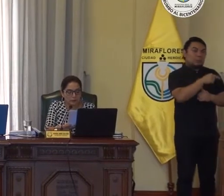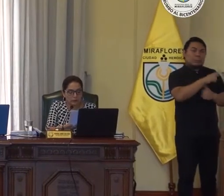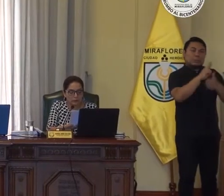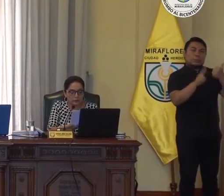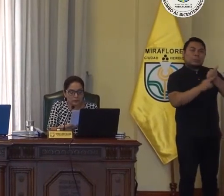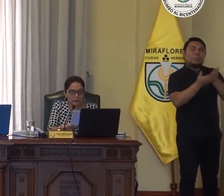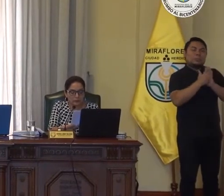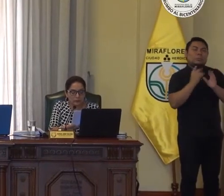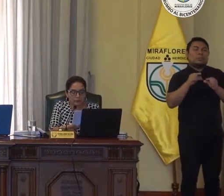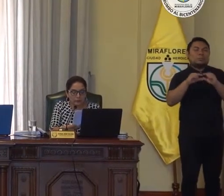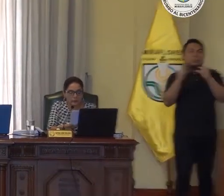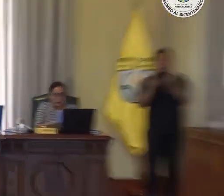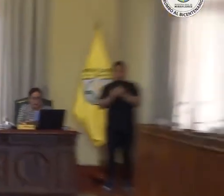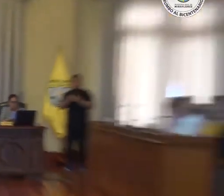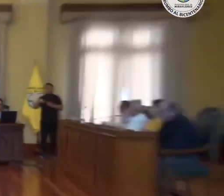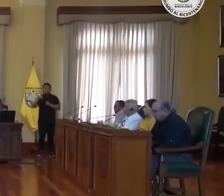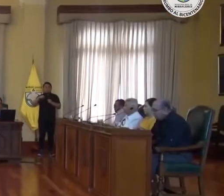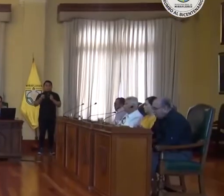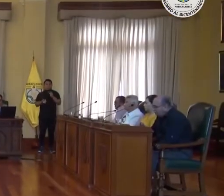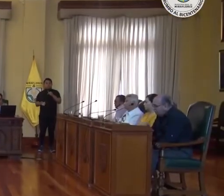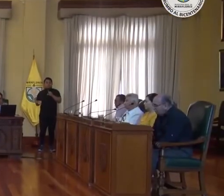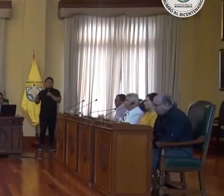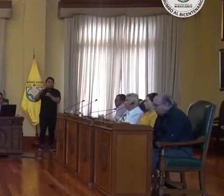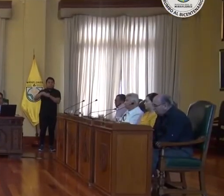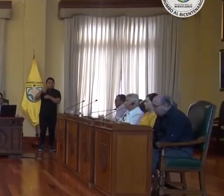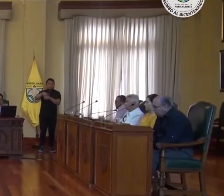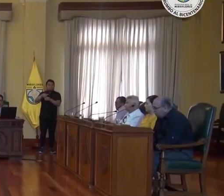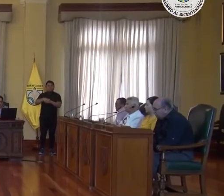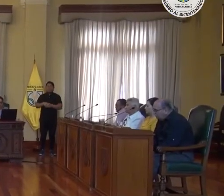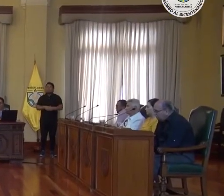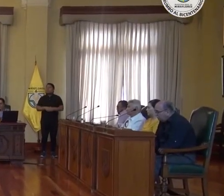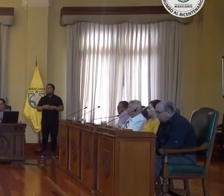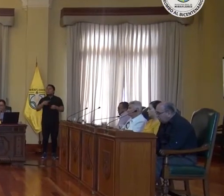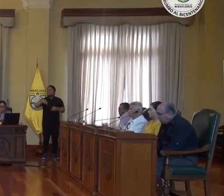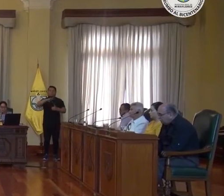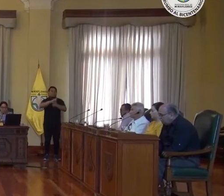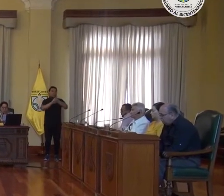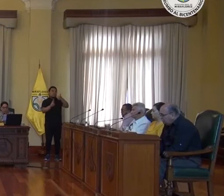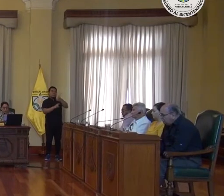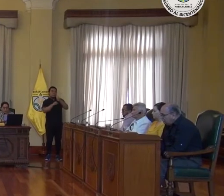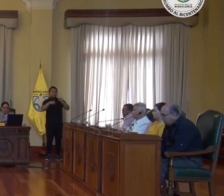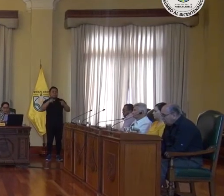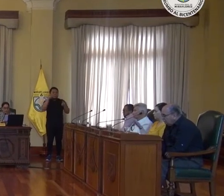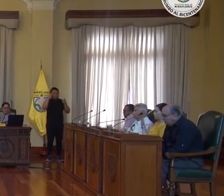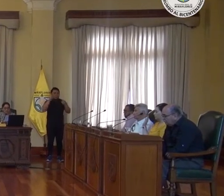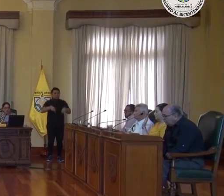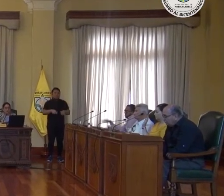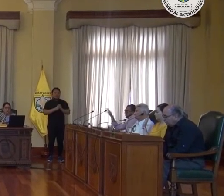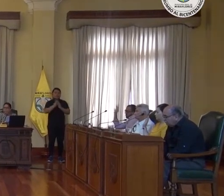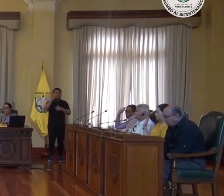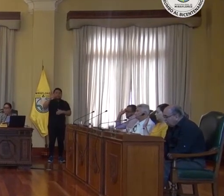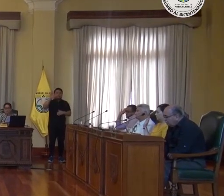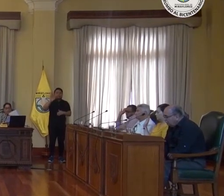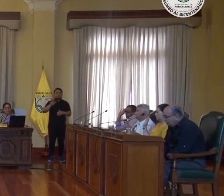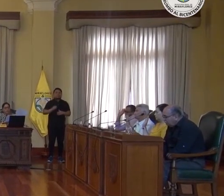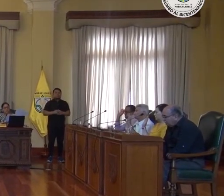Mario Gormendi de la Fuente para que pase a la orden del día. Señores regidores, los que estén de acuerdo, sírvanse a levantar la